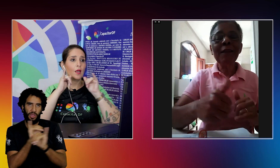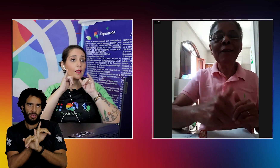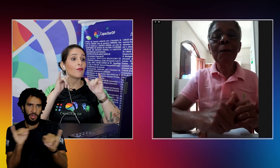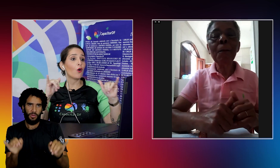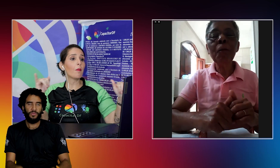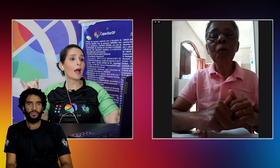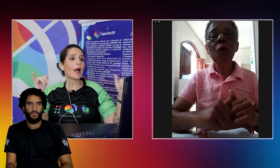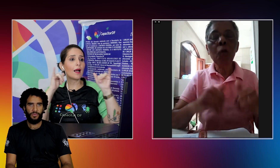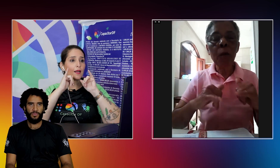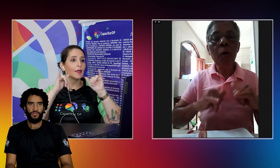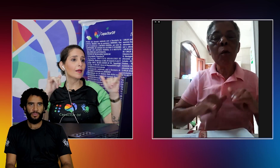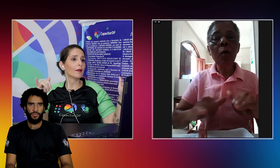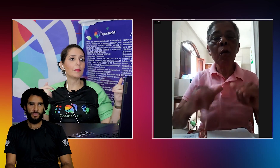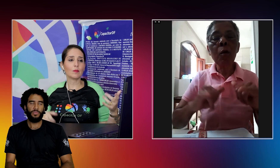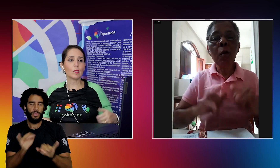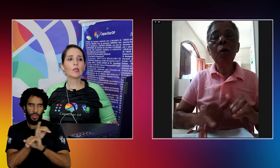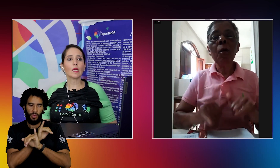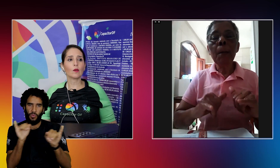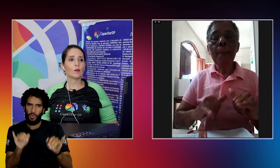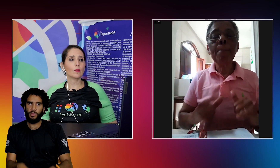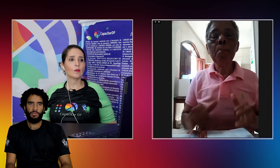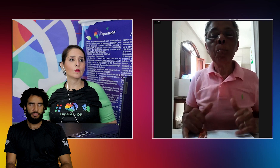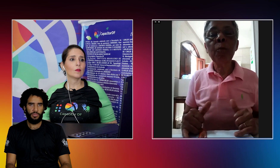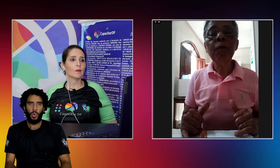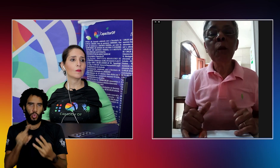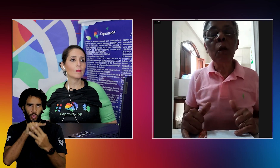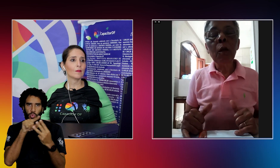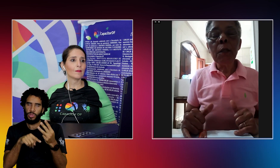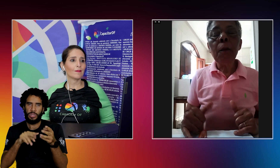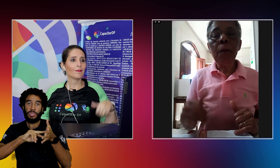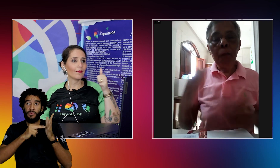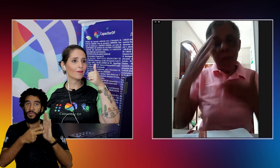Informação, informar, mesmo sinal.